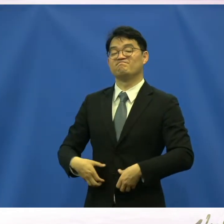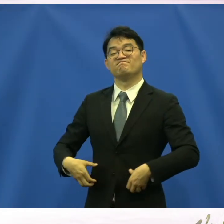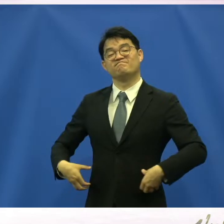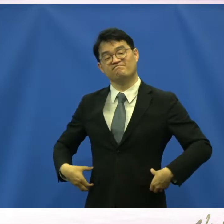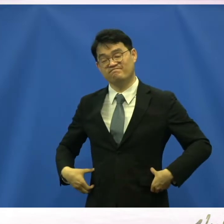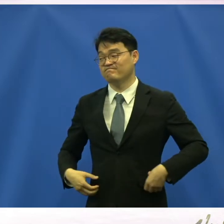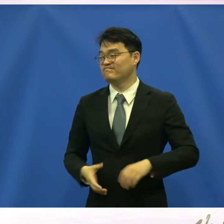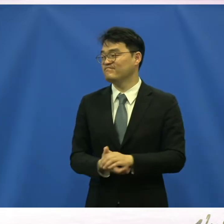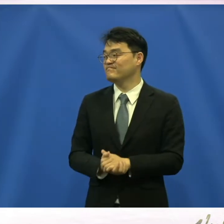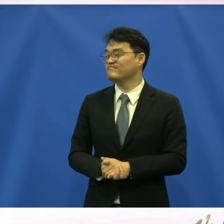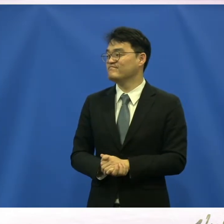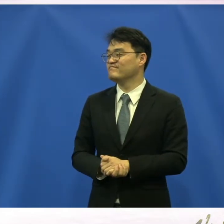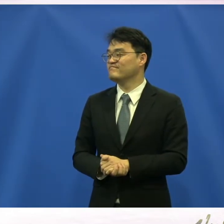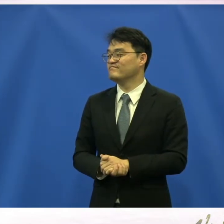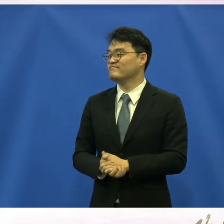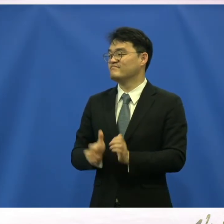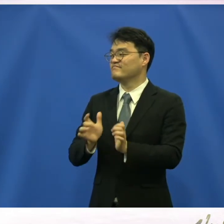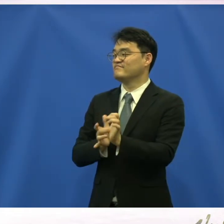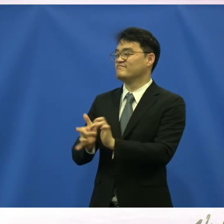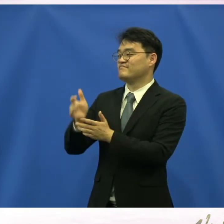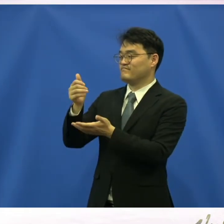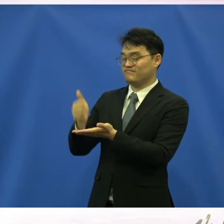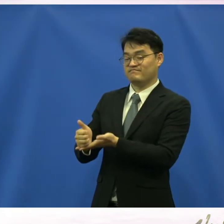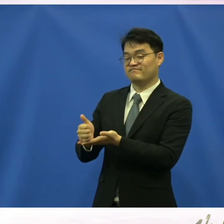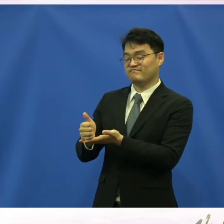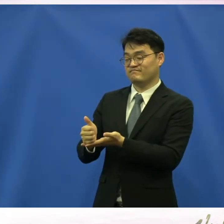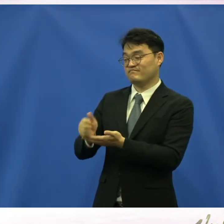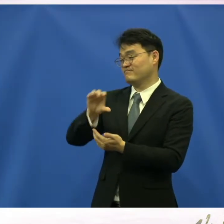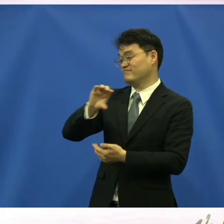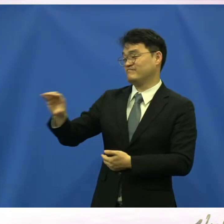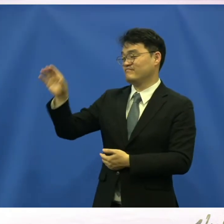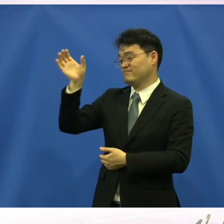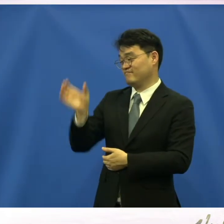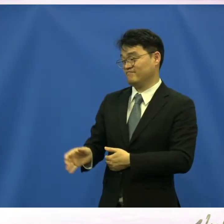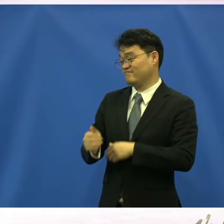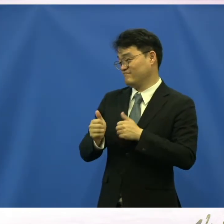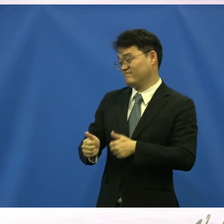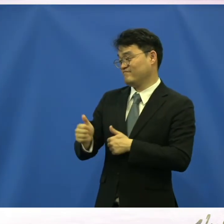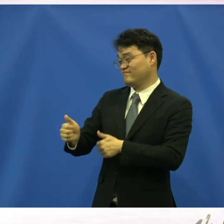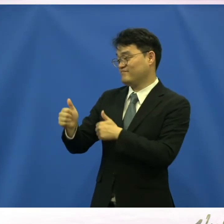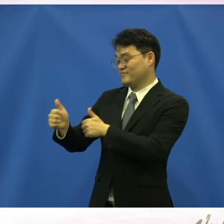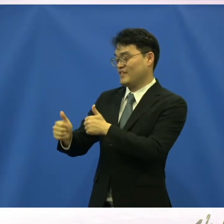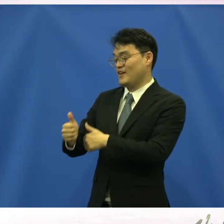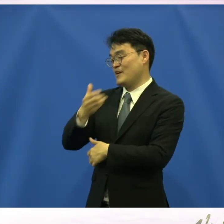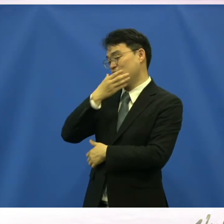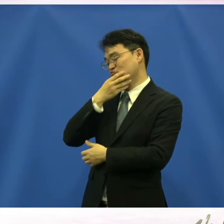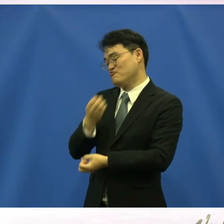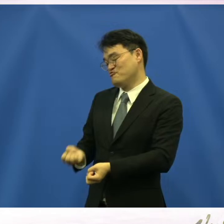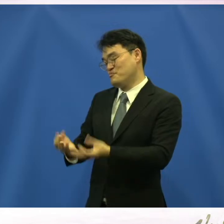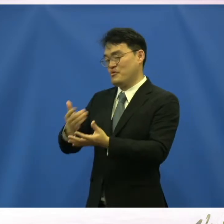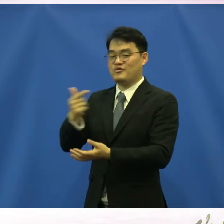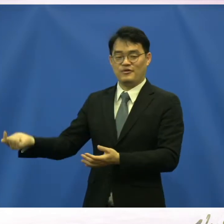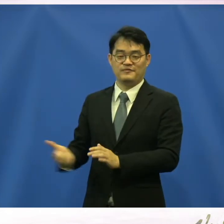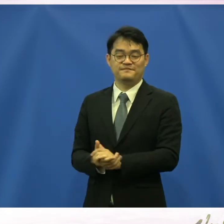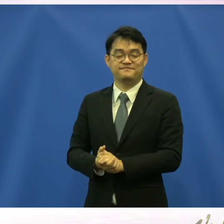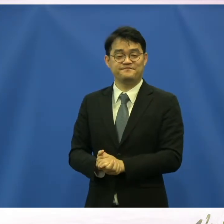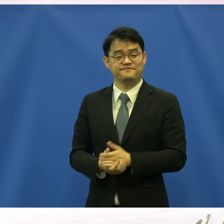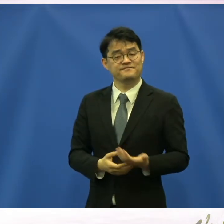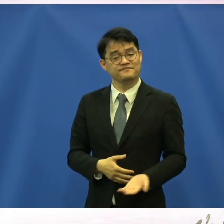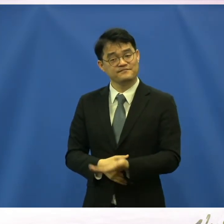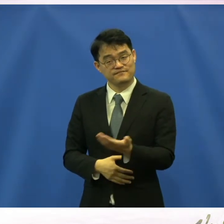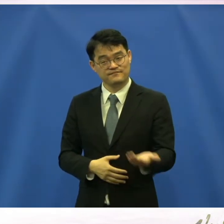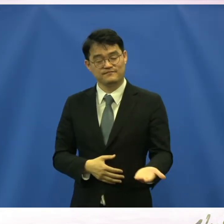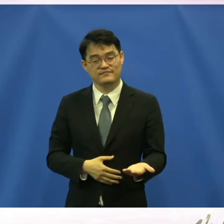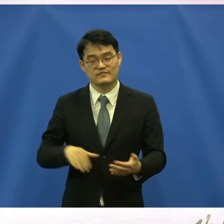그리스도의 십자가를 통해 주어진 것이 얼마나 놀라운 축복이에요. 여러분, 그리스도인들이 왜 이런 고백을 할 수 있습니까? 돈으로 살 수 없는 것들,